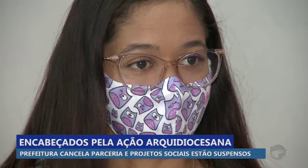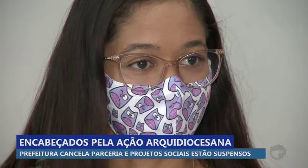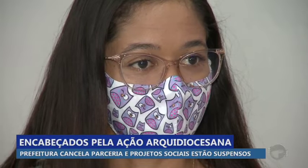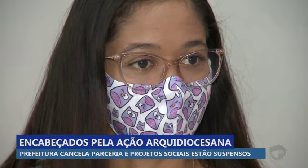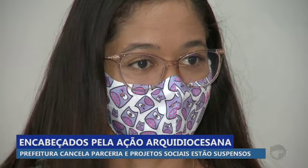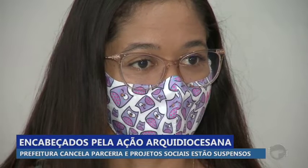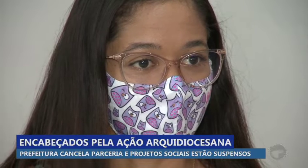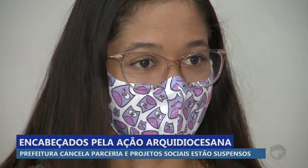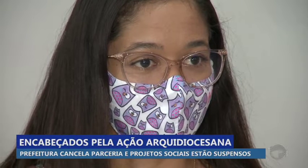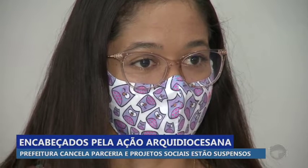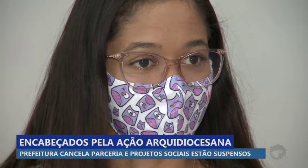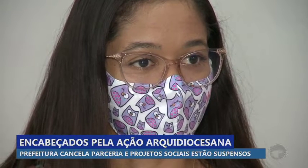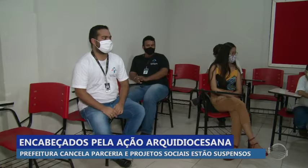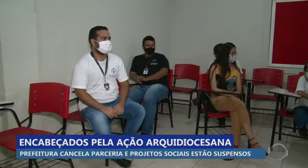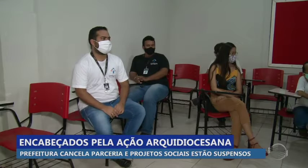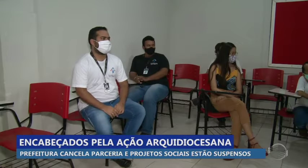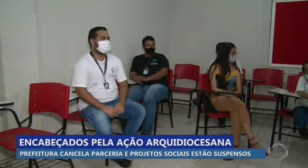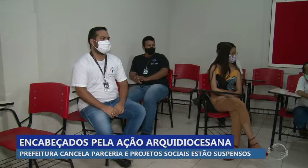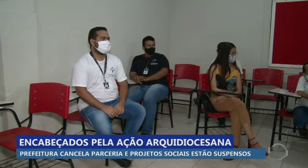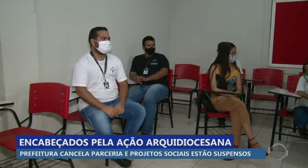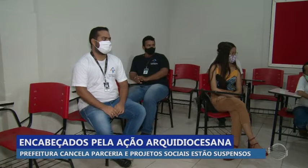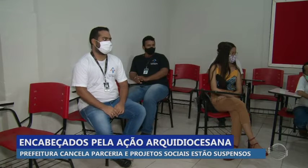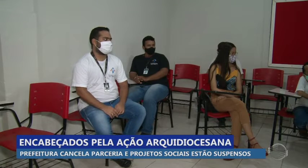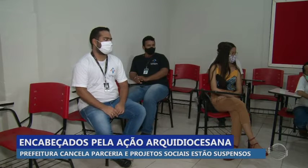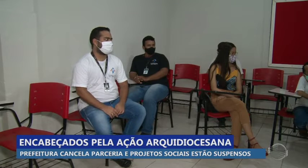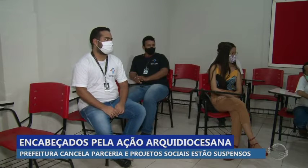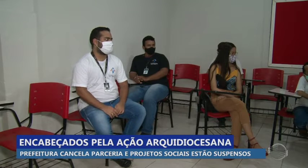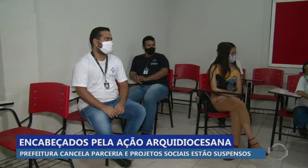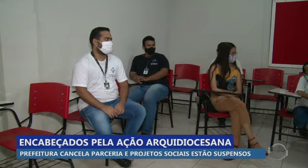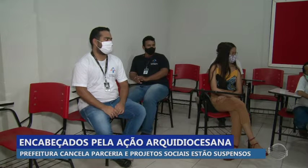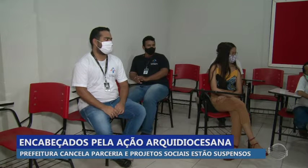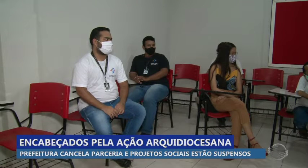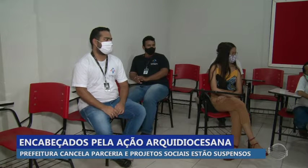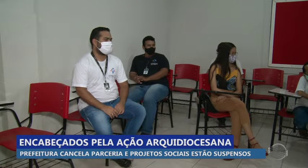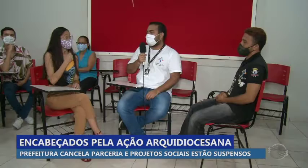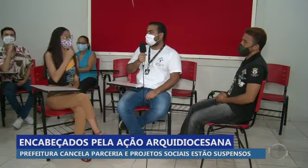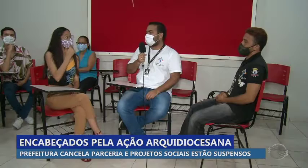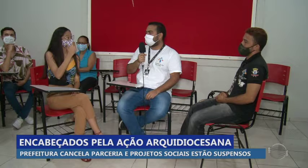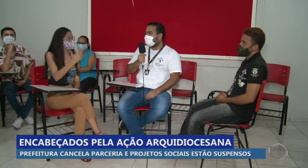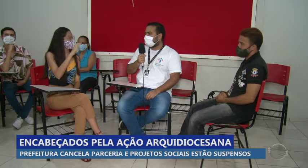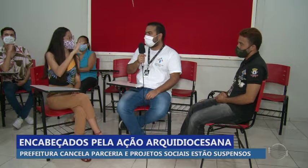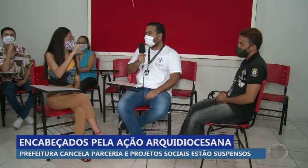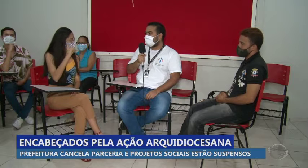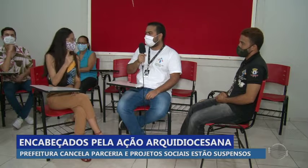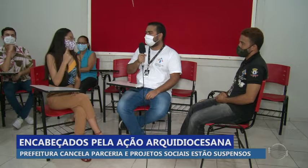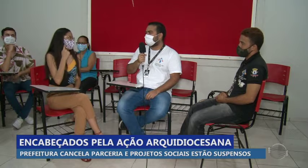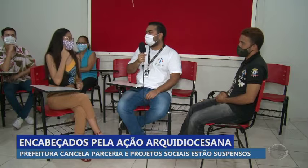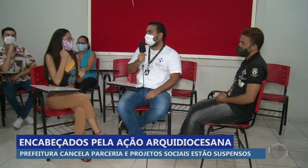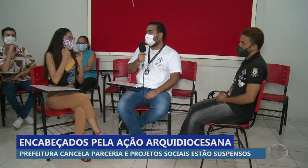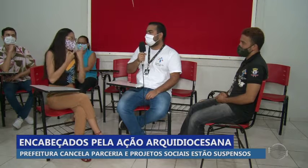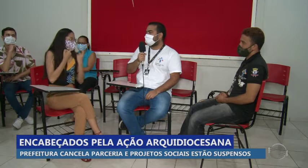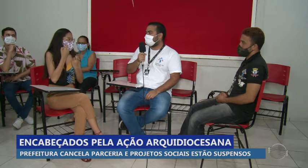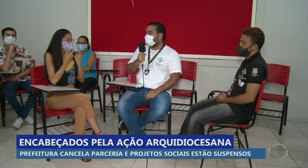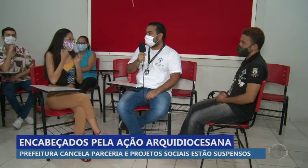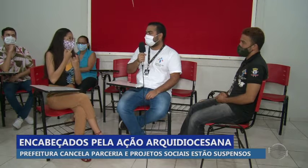Ela conversou com nossa equipe de reportagem com a ajuda do intérprete de Libras, Matheus Carvalho. É super importante